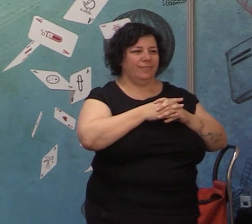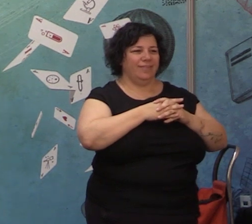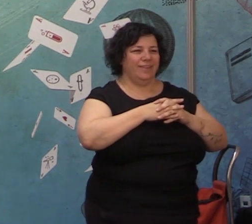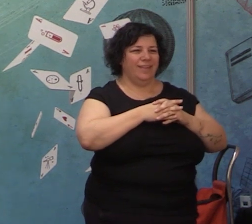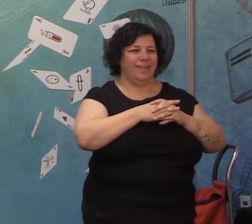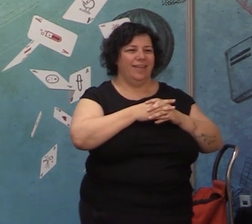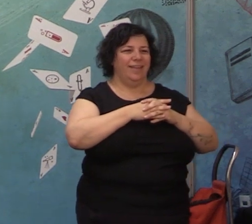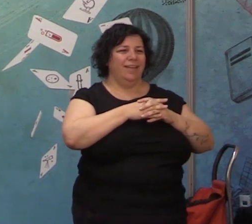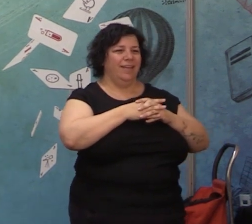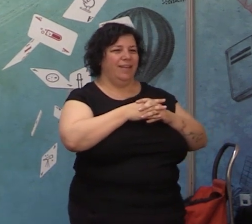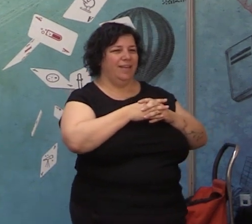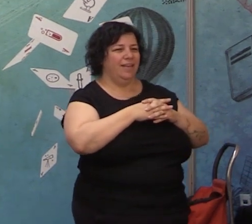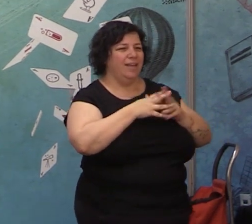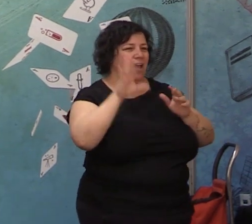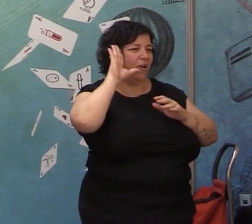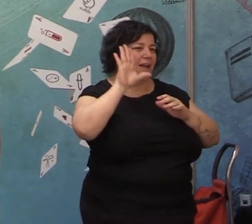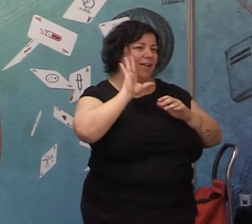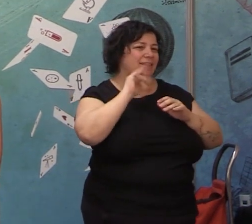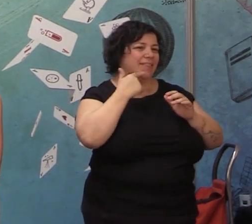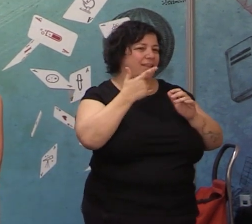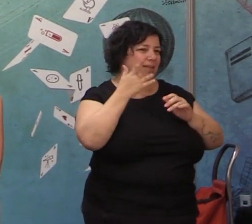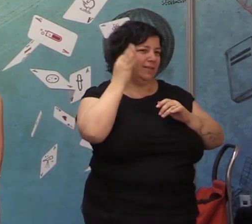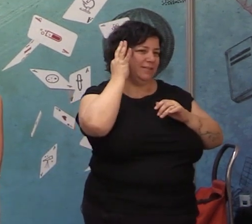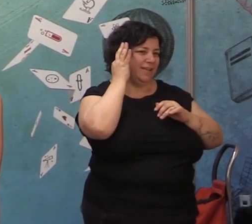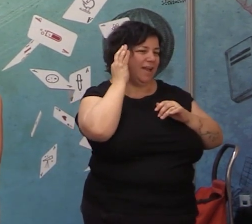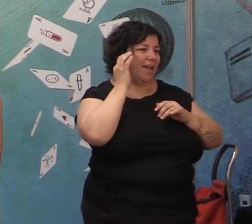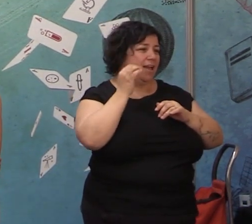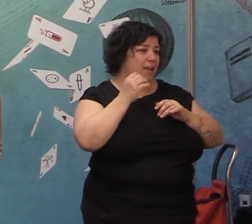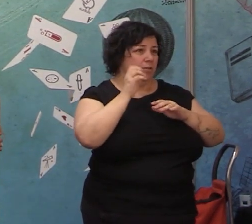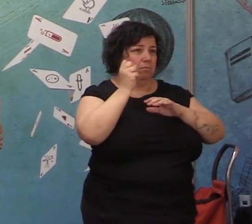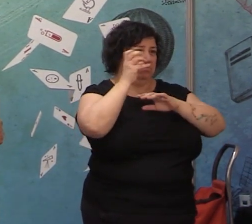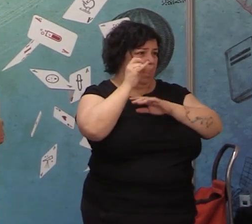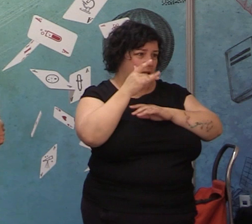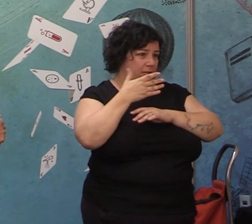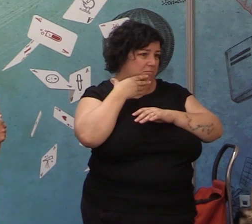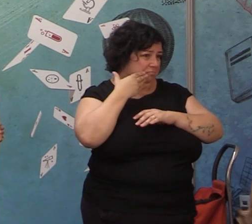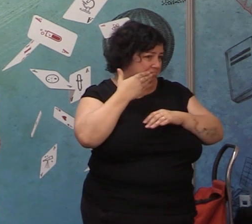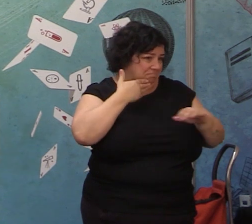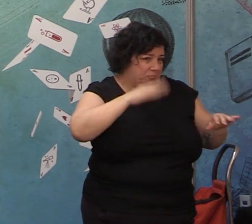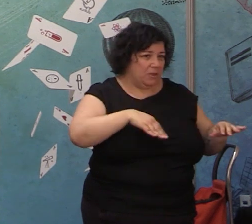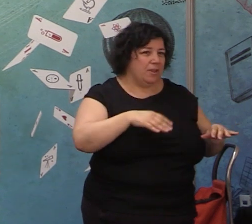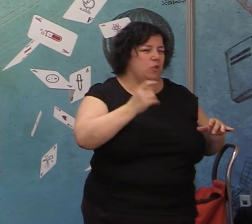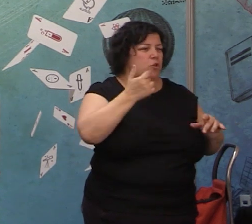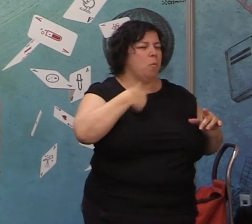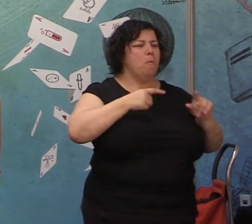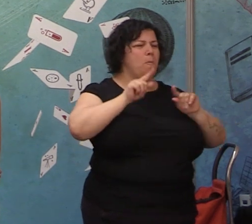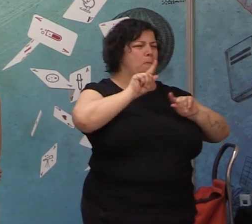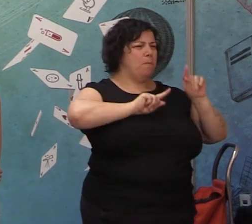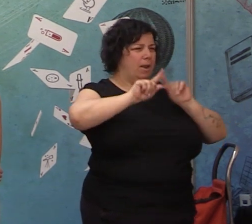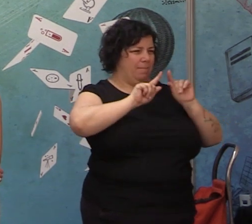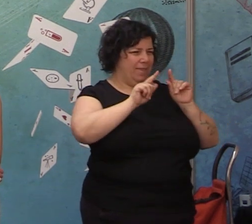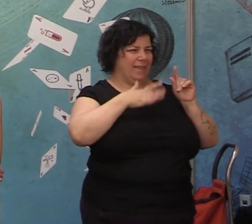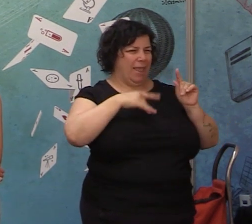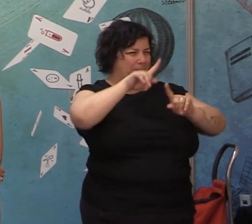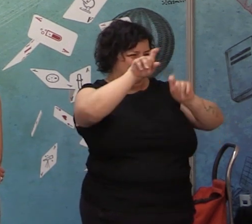Hola. Como dice la chica, ha sido estupenda la charla, pero yo tengo un problemilla y quería hacer